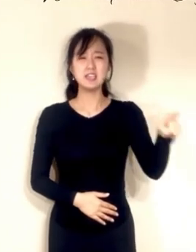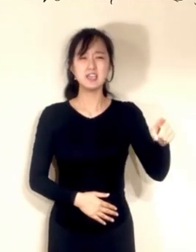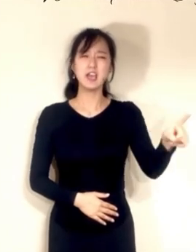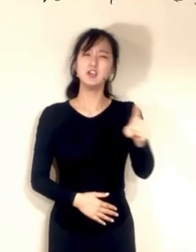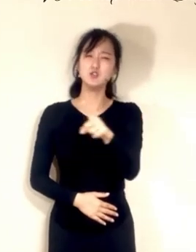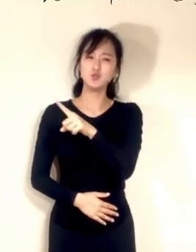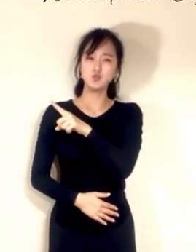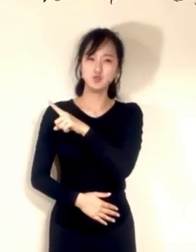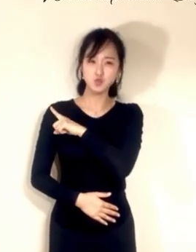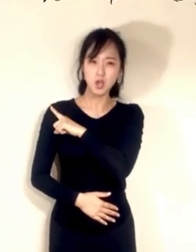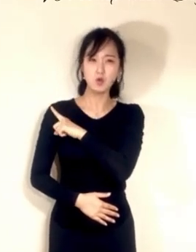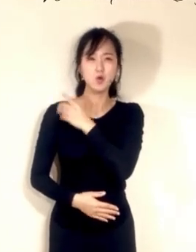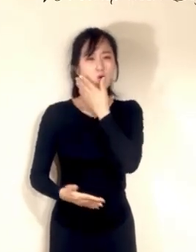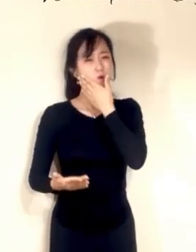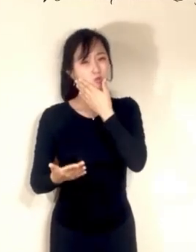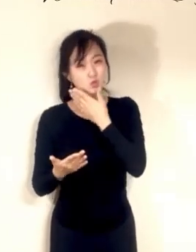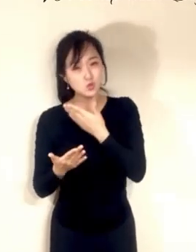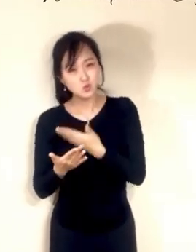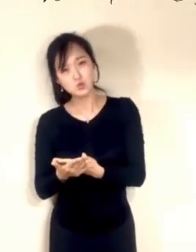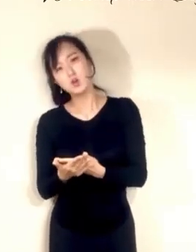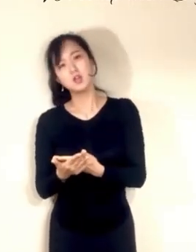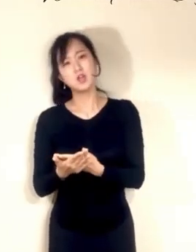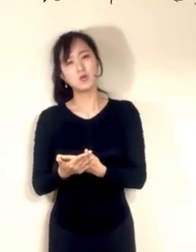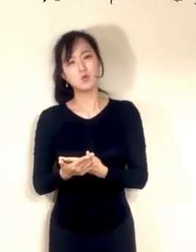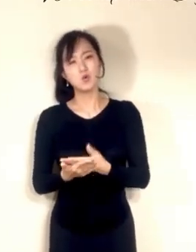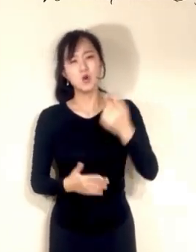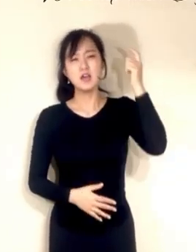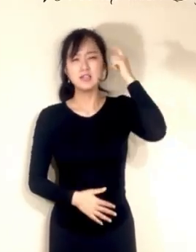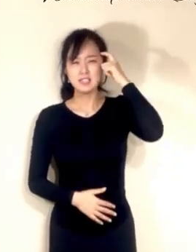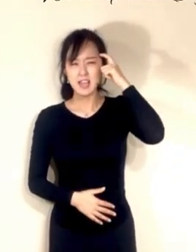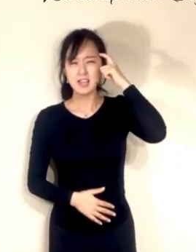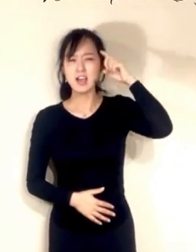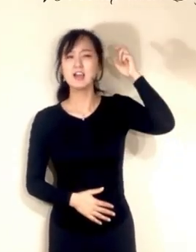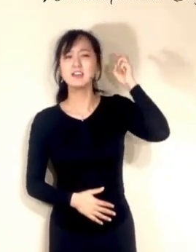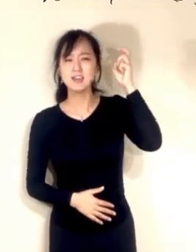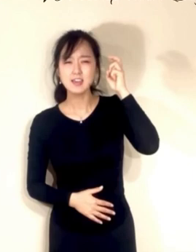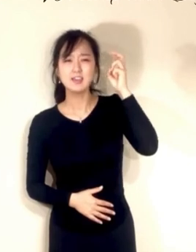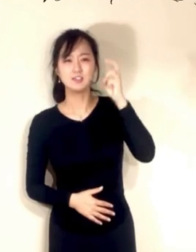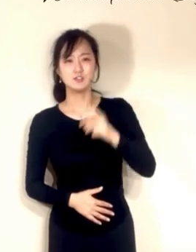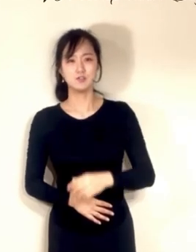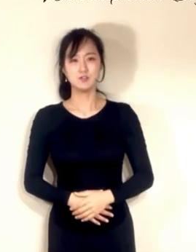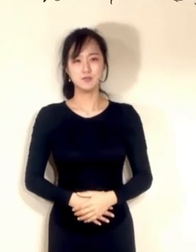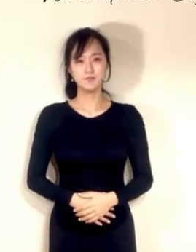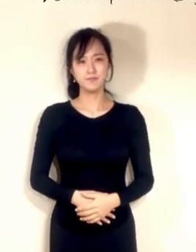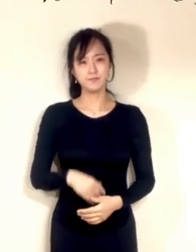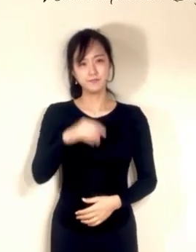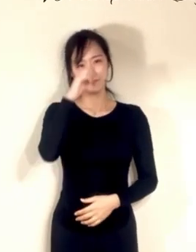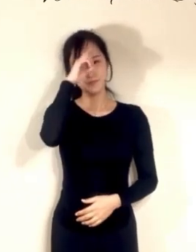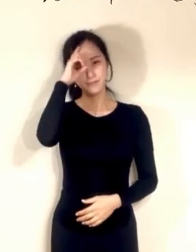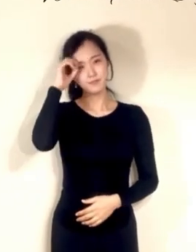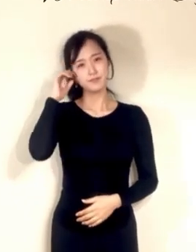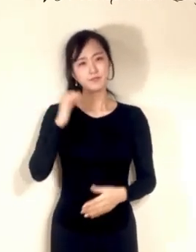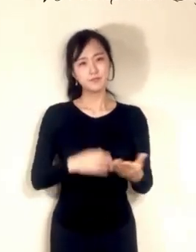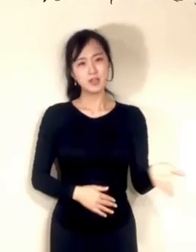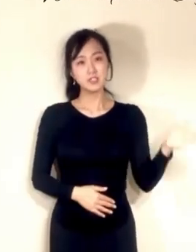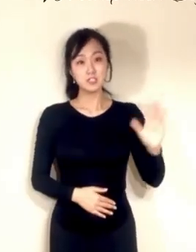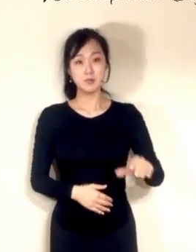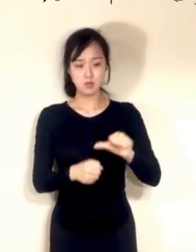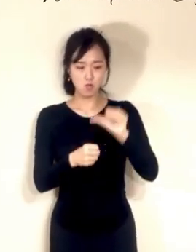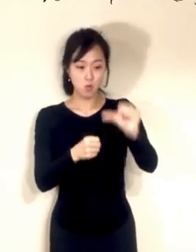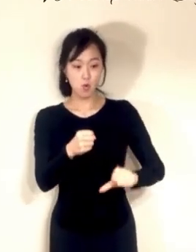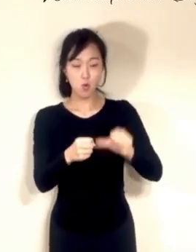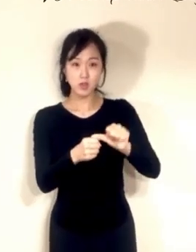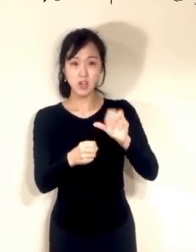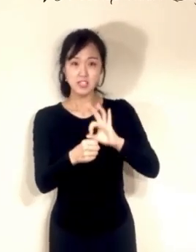그게 최고라고, 그게 가장 중요한 일이라고, 지금은 그것보다 급한 일은 없다라고 생각했겠죠.